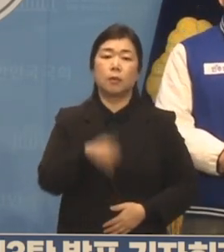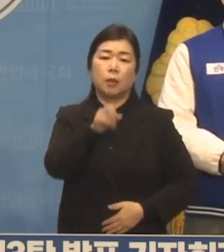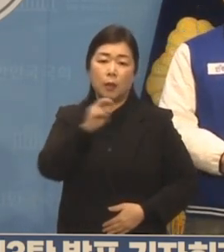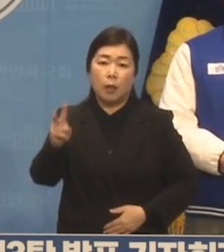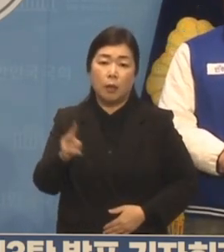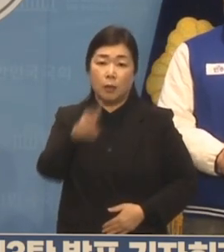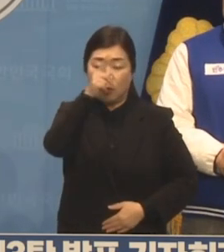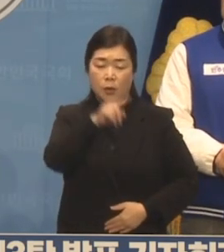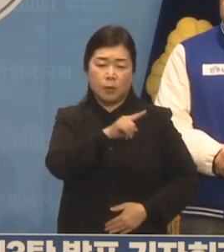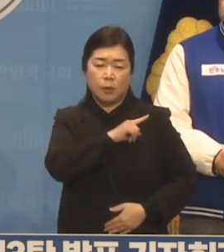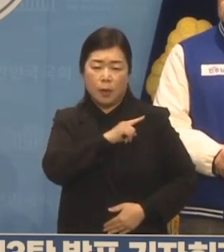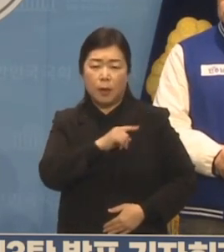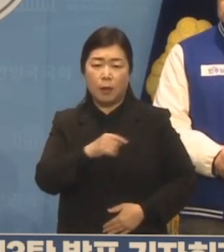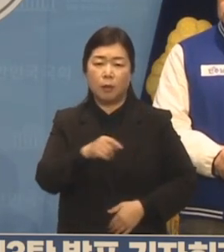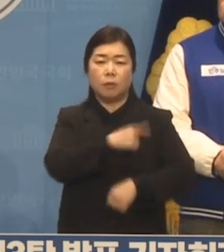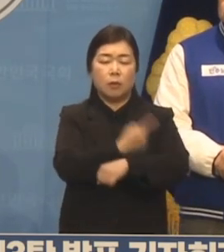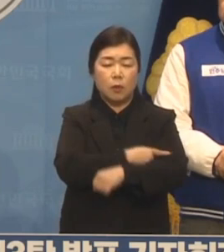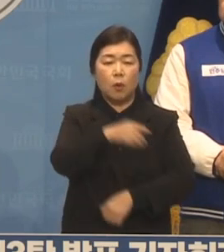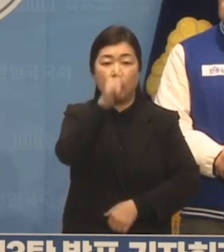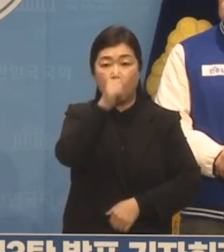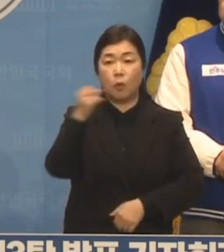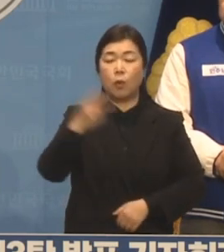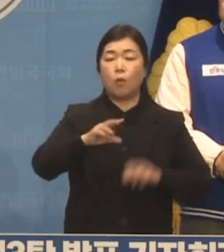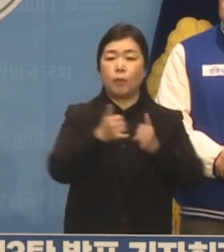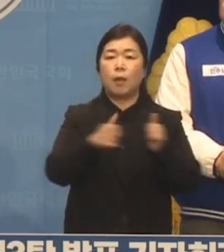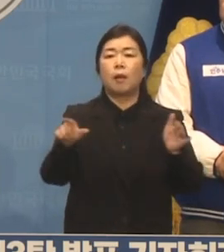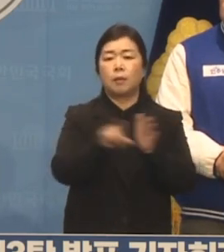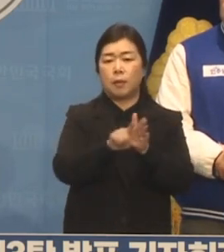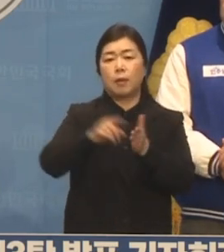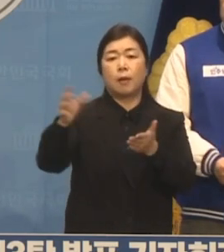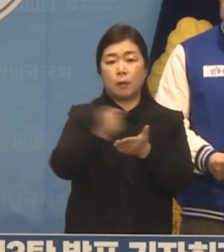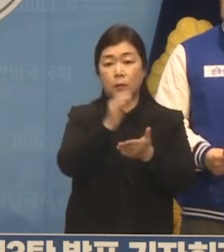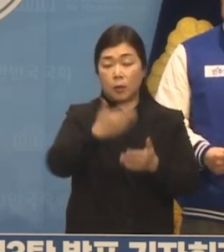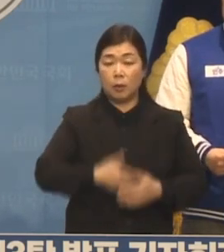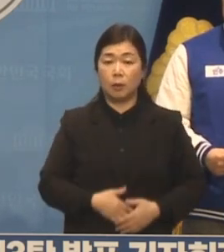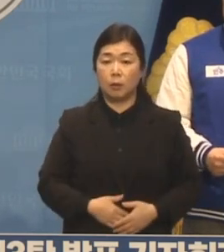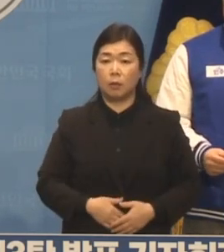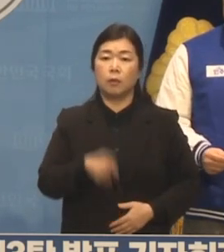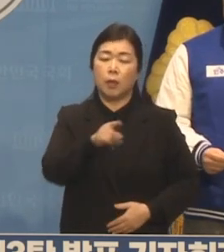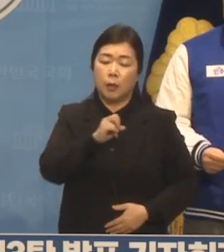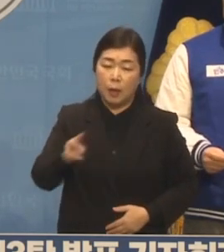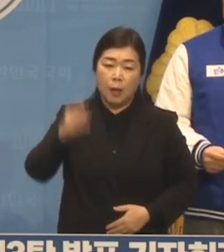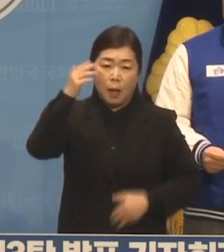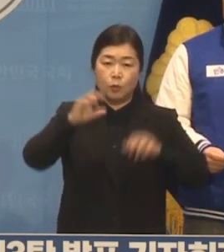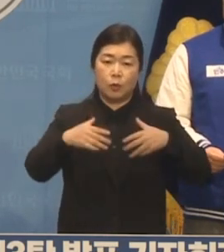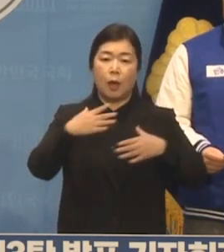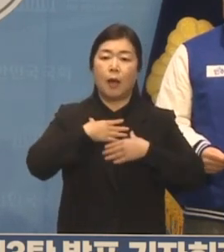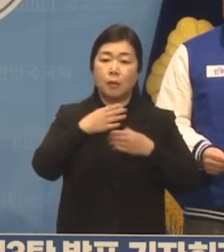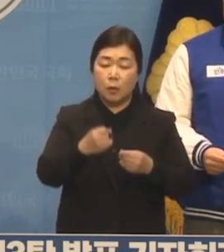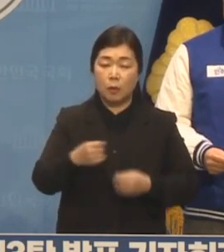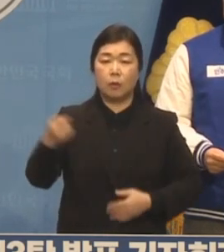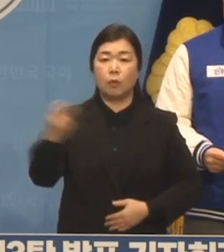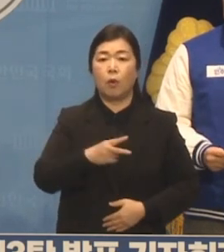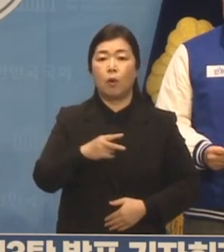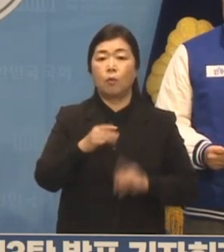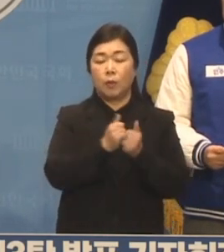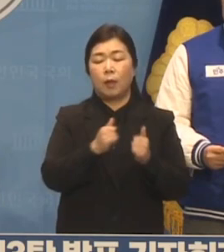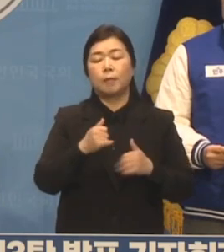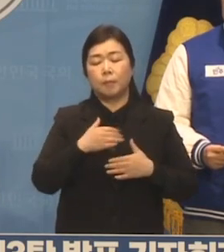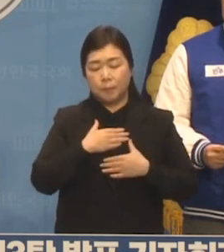경찰은 가장 유능하며 국민의 신뢰를 받게 되어 대한민국은 안전하고 국민은 안심하게 될